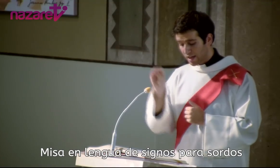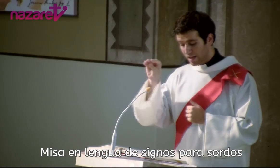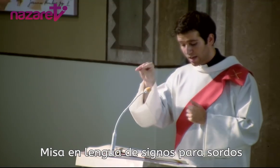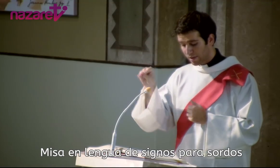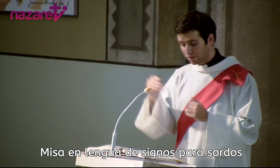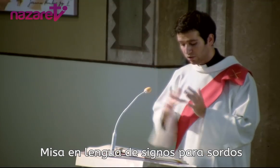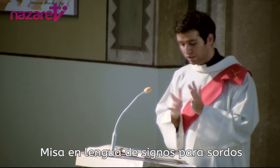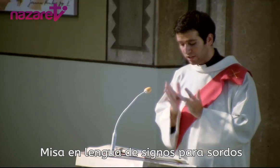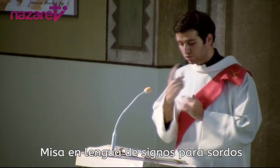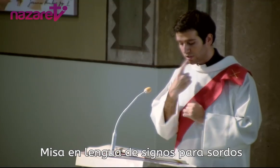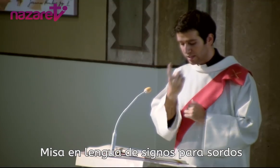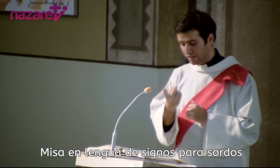Y llamándolos, Jesús les dijo: